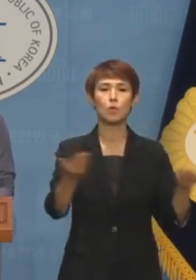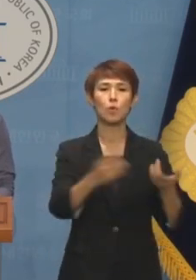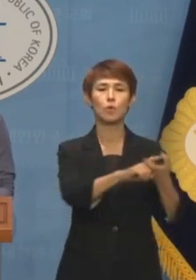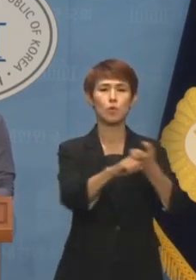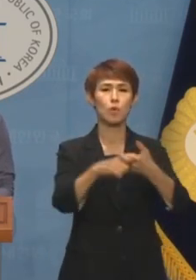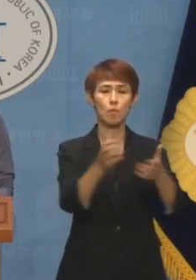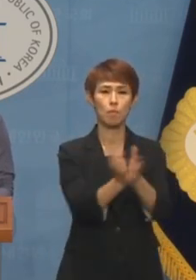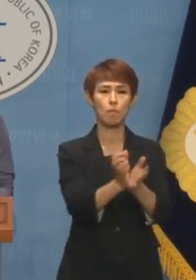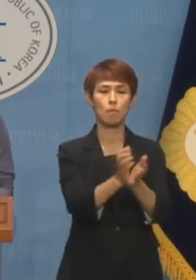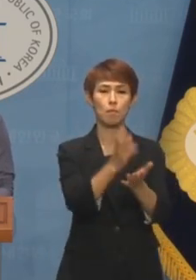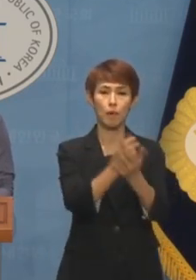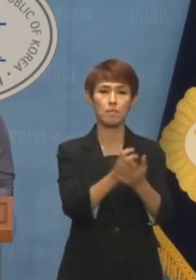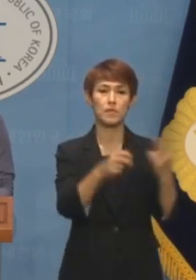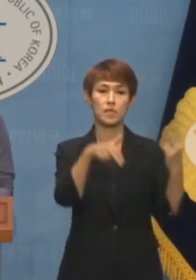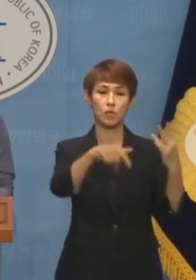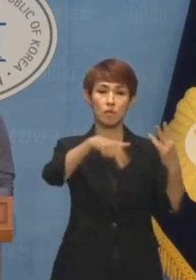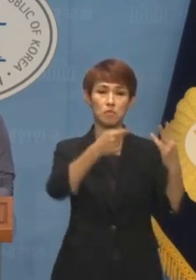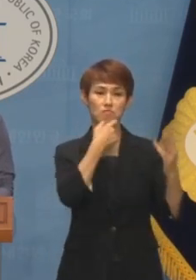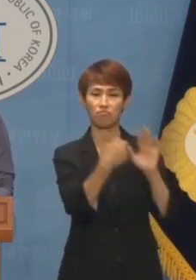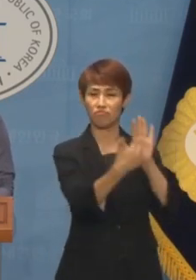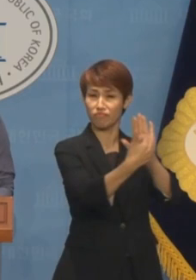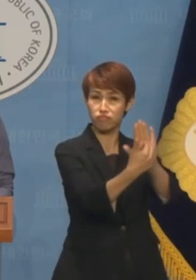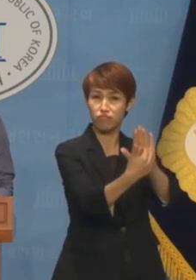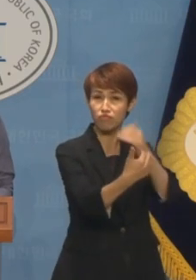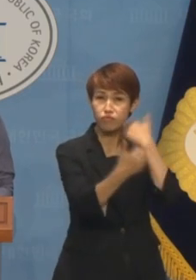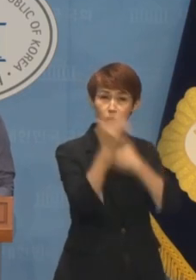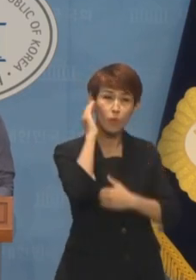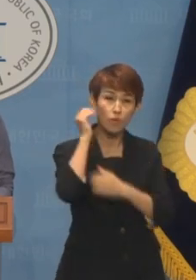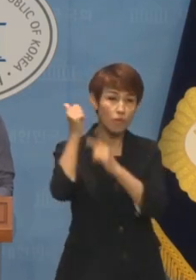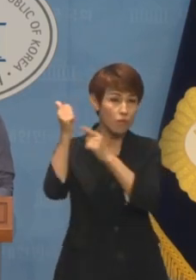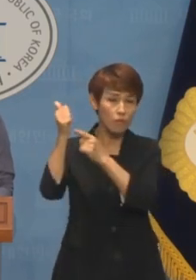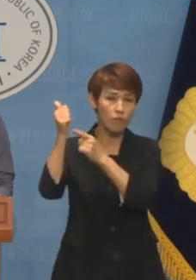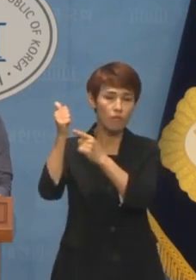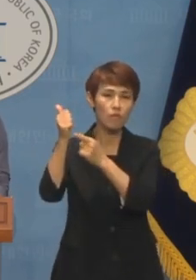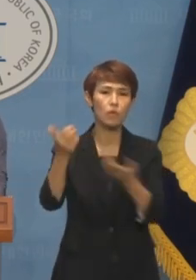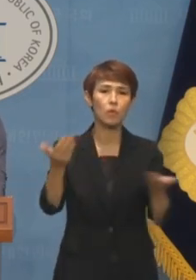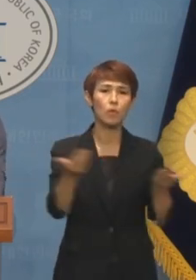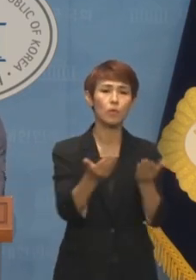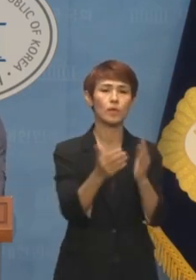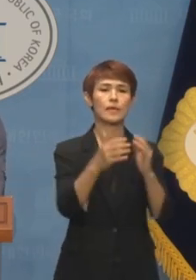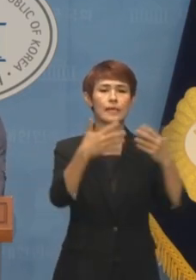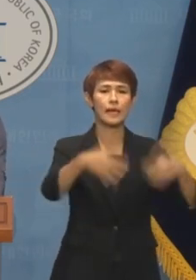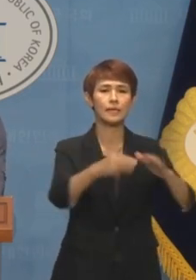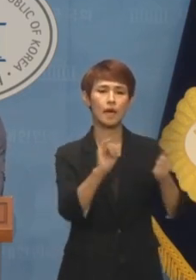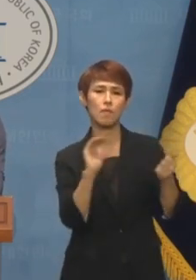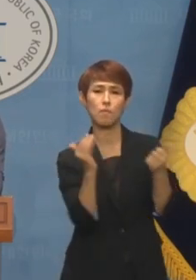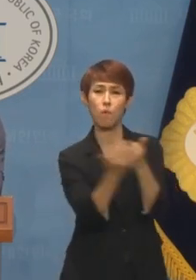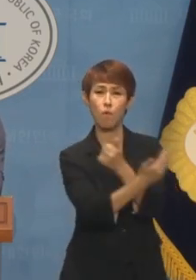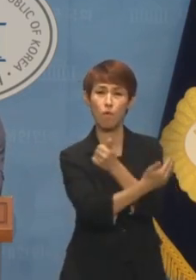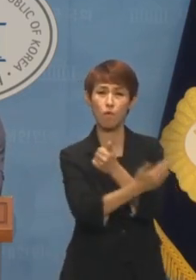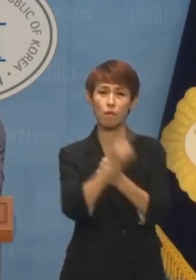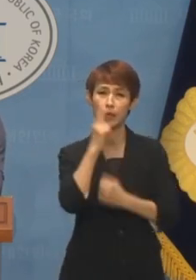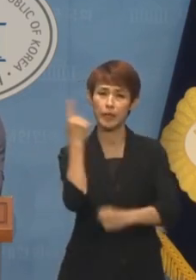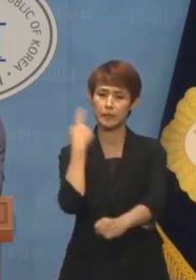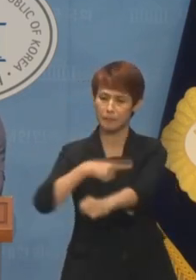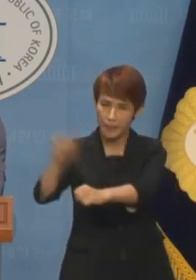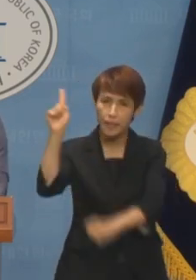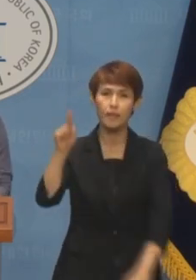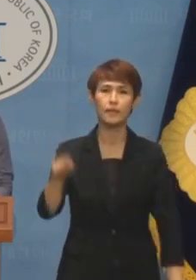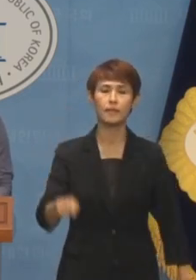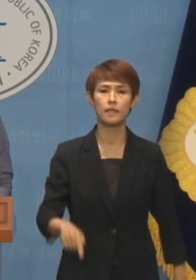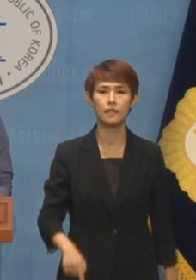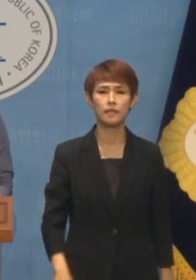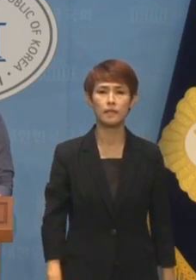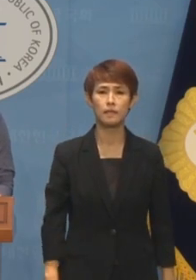3조 개정을 완강하게 거부하고 있는 대통령은 노동약자 보호 등등을 운운할 자격이